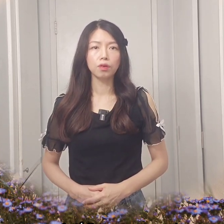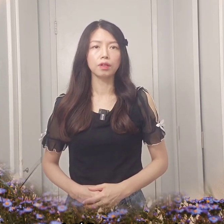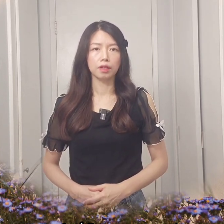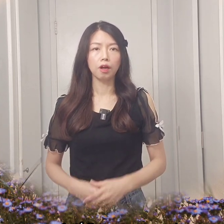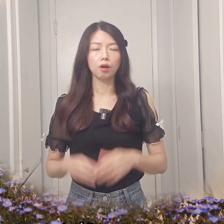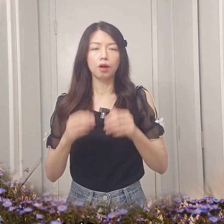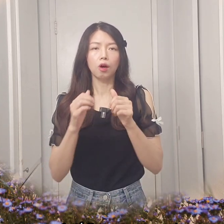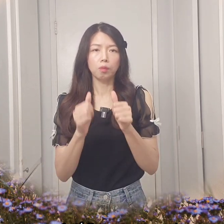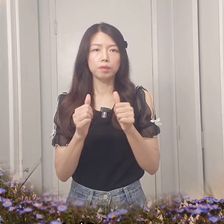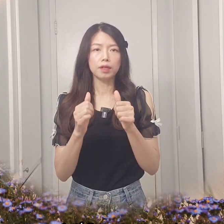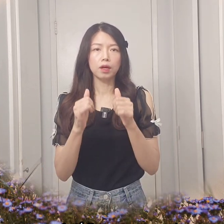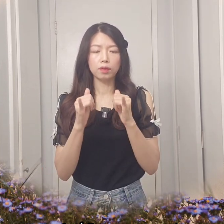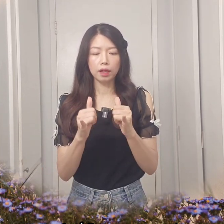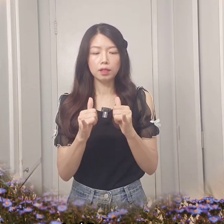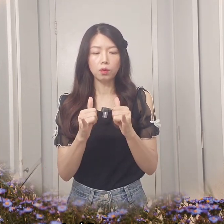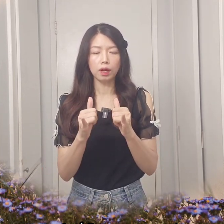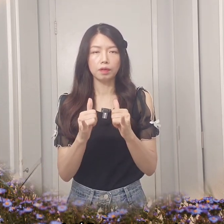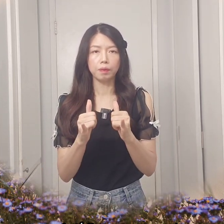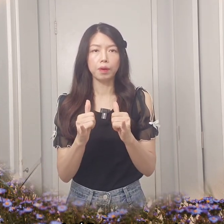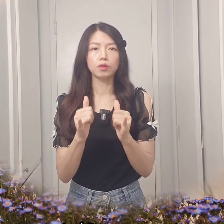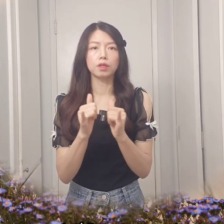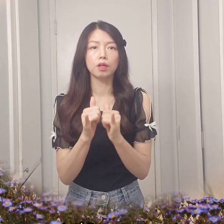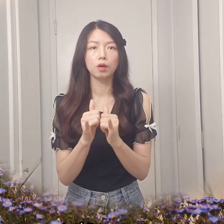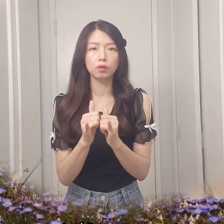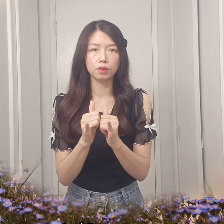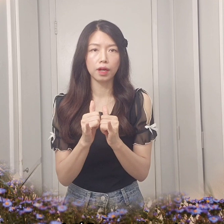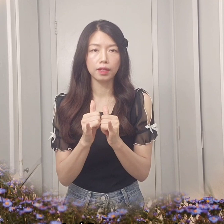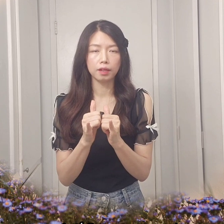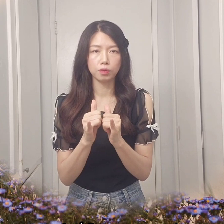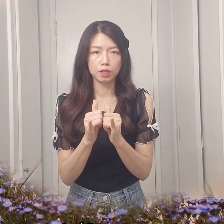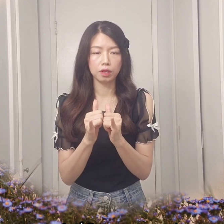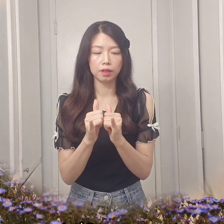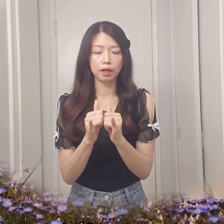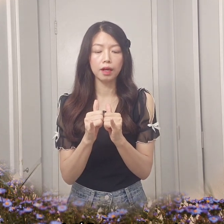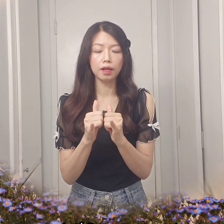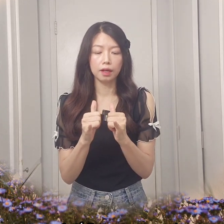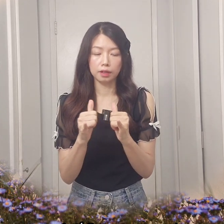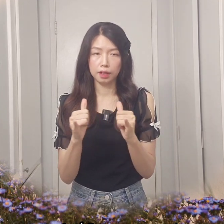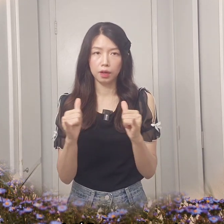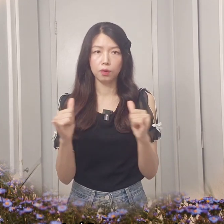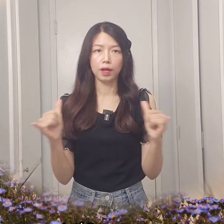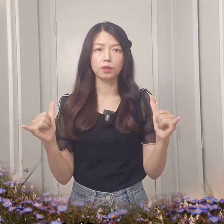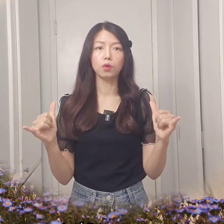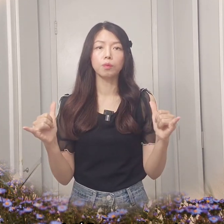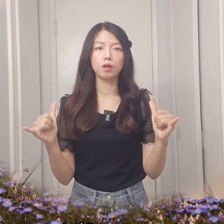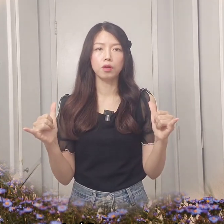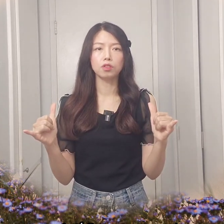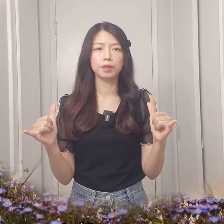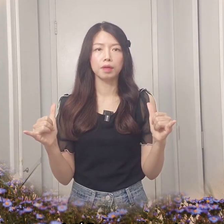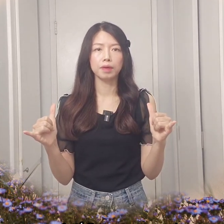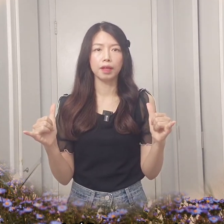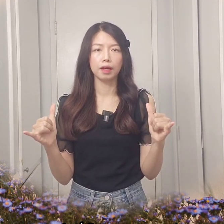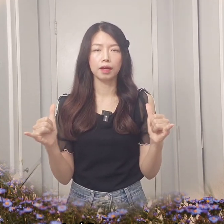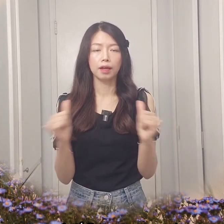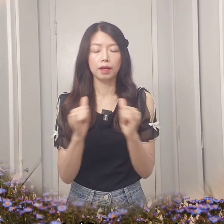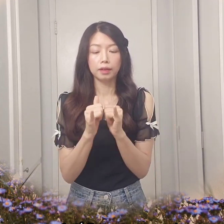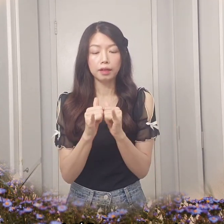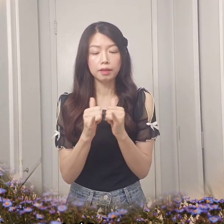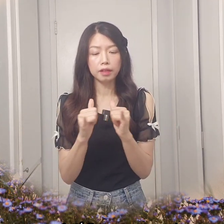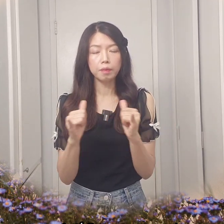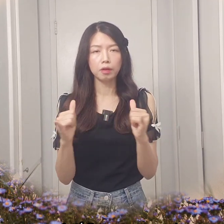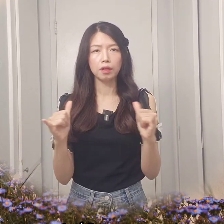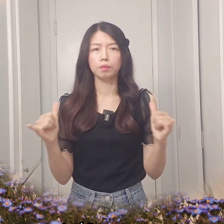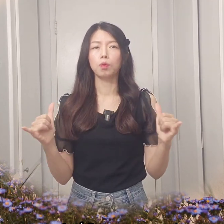나타내는 수어는요, 엄지하고 새끼손가락만 펴주셔서 중간에서 붙이셨다가 그대로 양쪽으로 벌려주시면 됩니다.